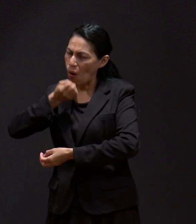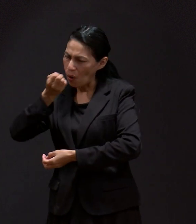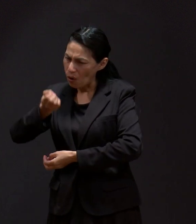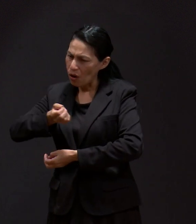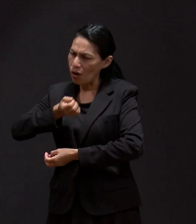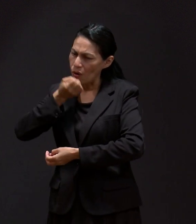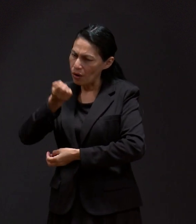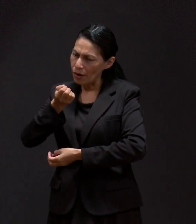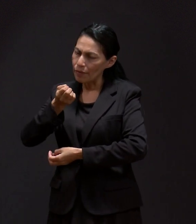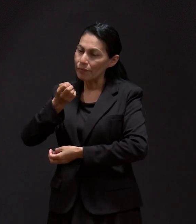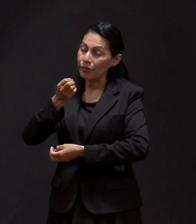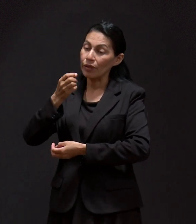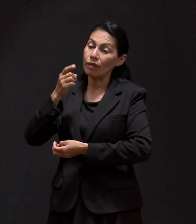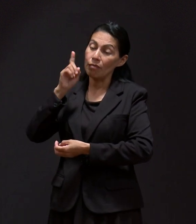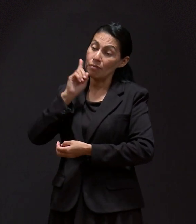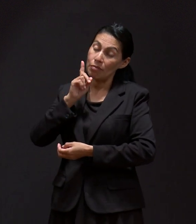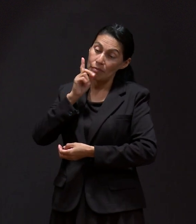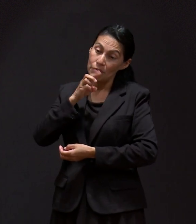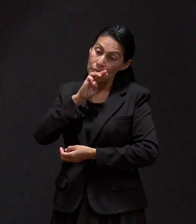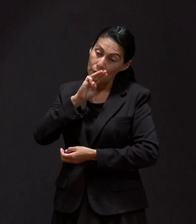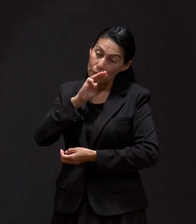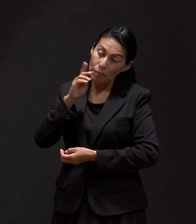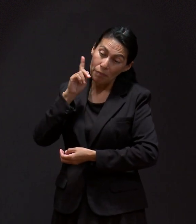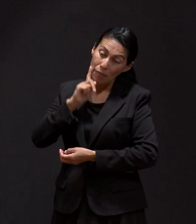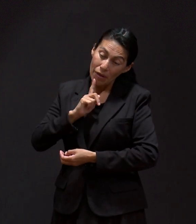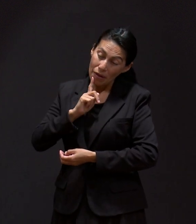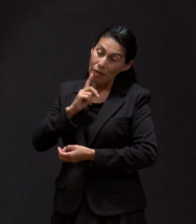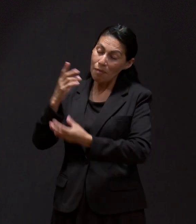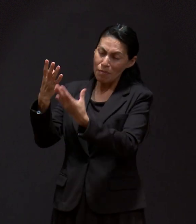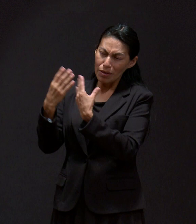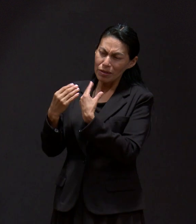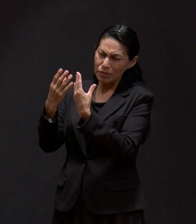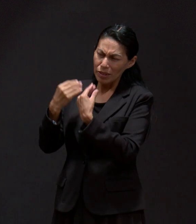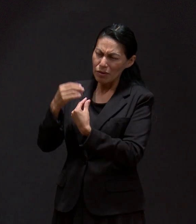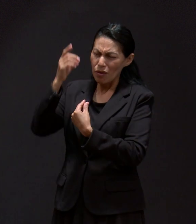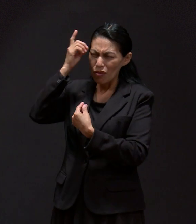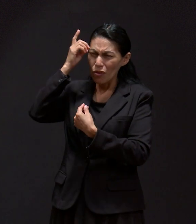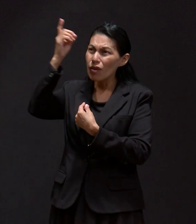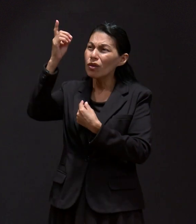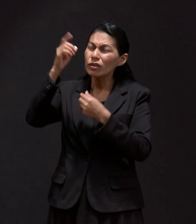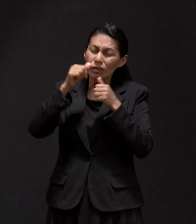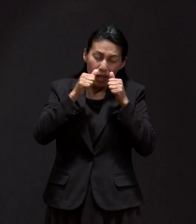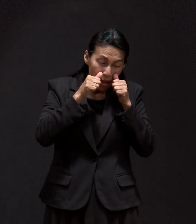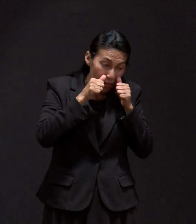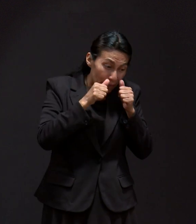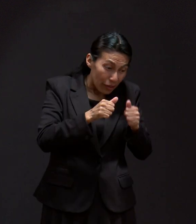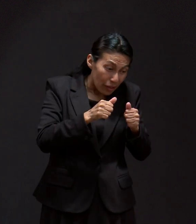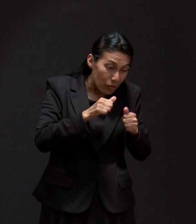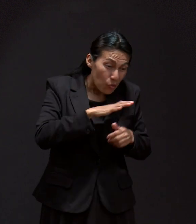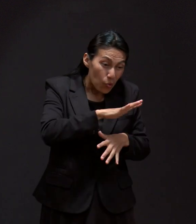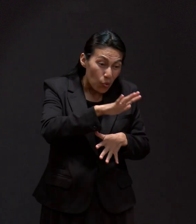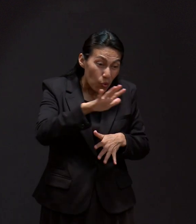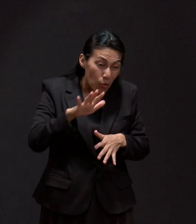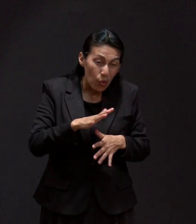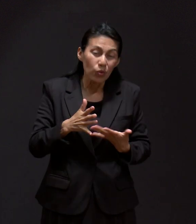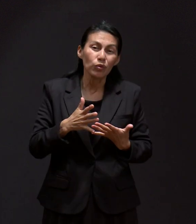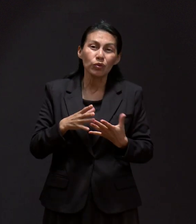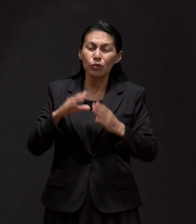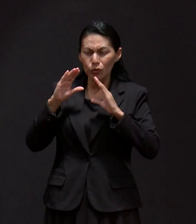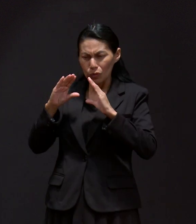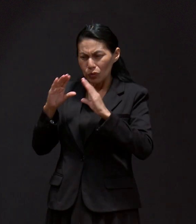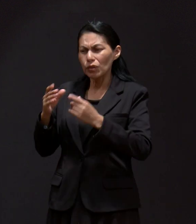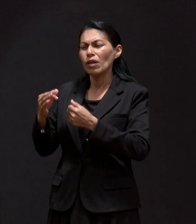ahí ella me enseñó que dios contesta nuestras oraciones dios las escucha y dios tiene cuidado de